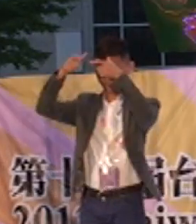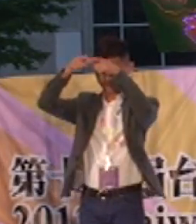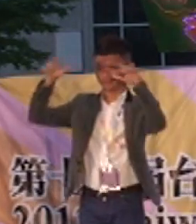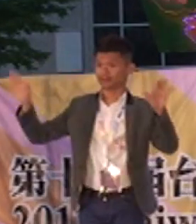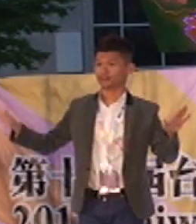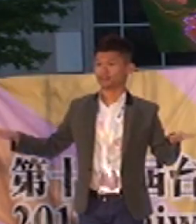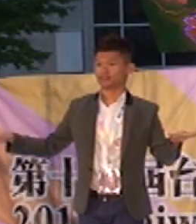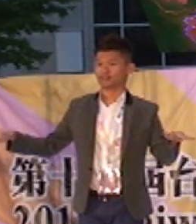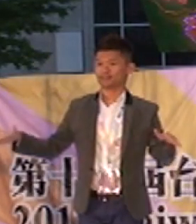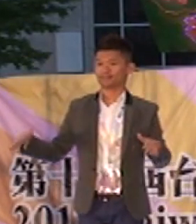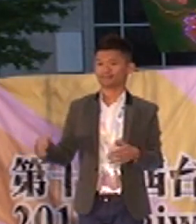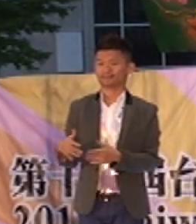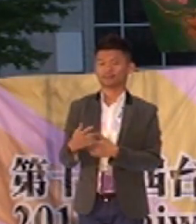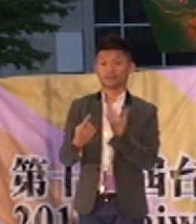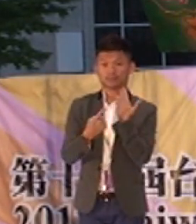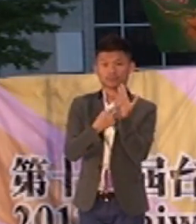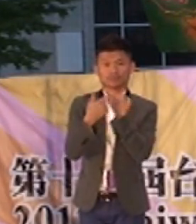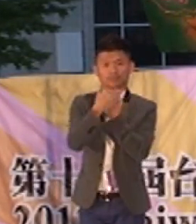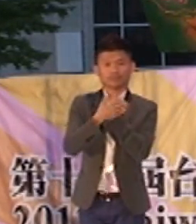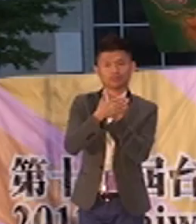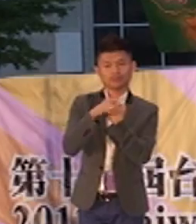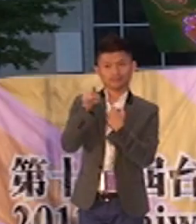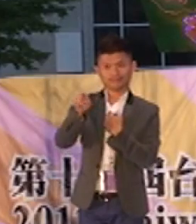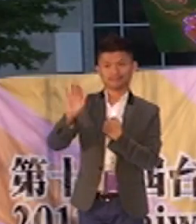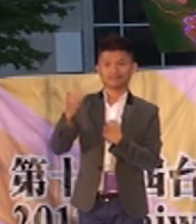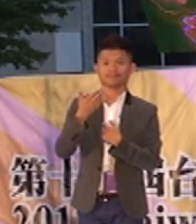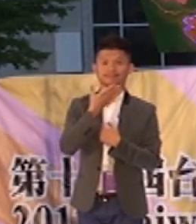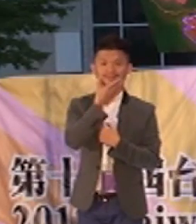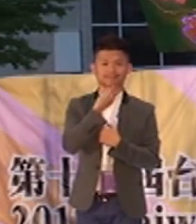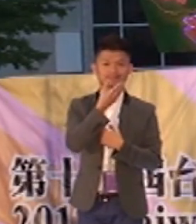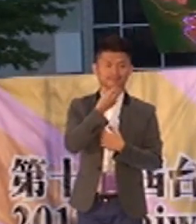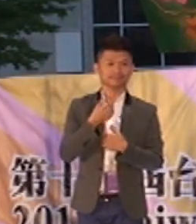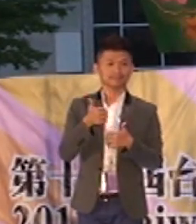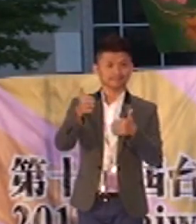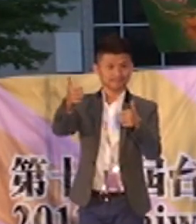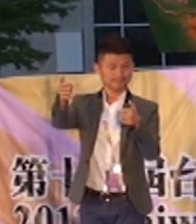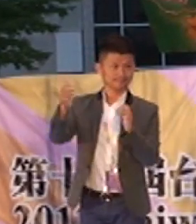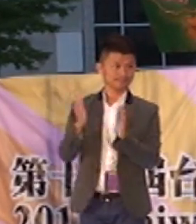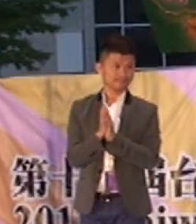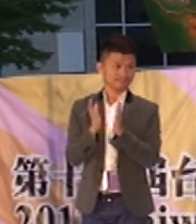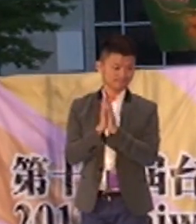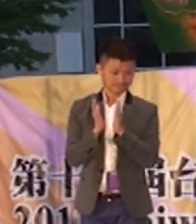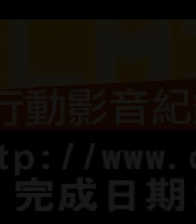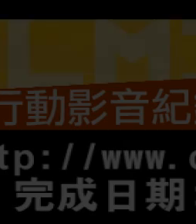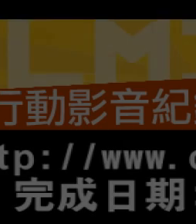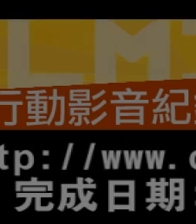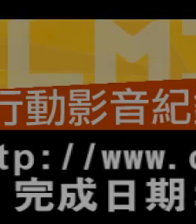天使， 守护你的幸福， 守护你的幸福。 谢谢， 谢谢。